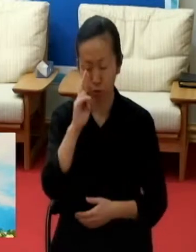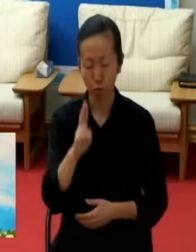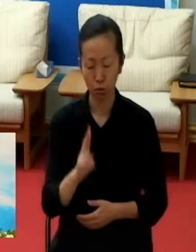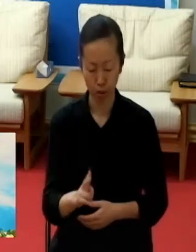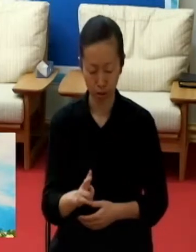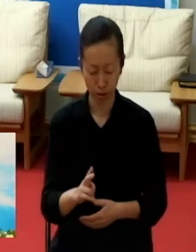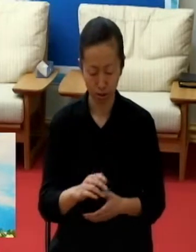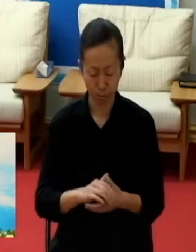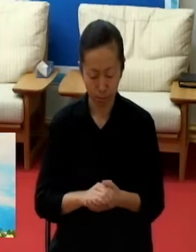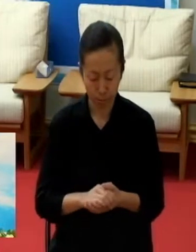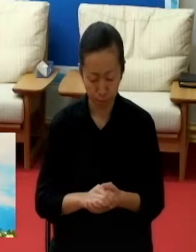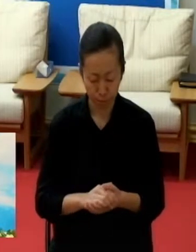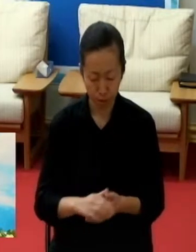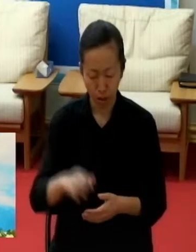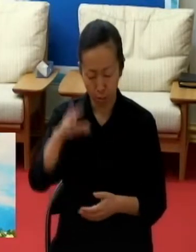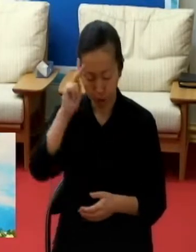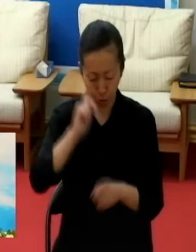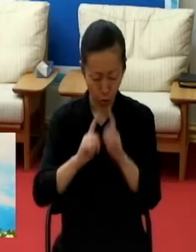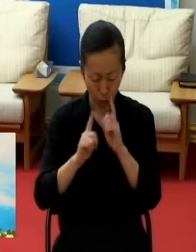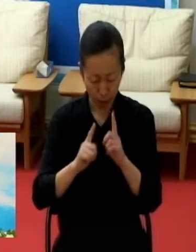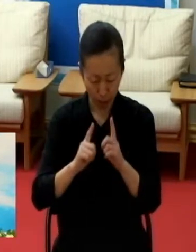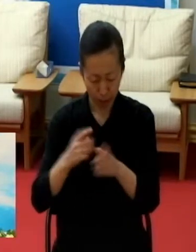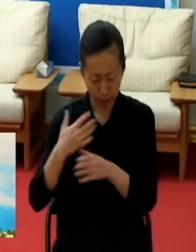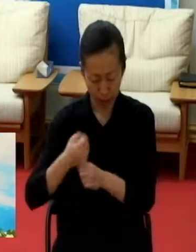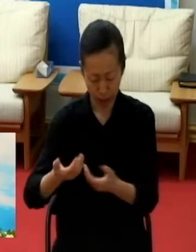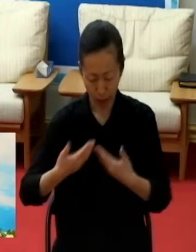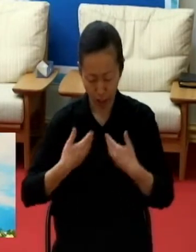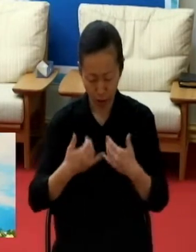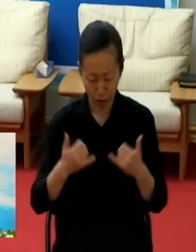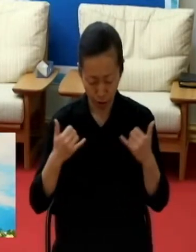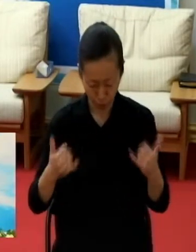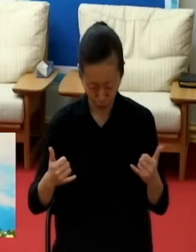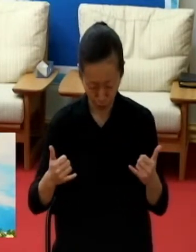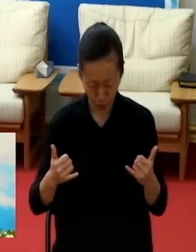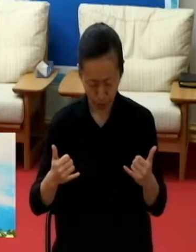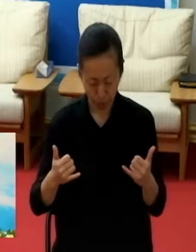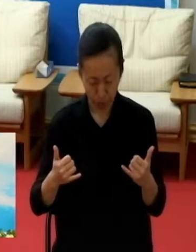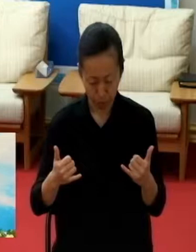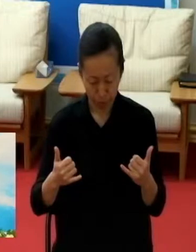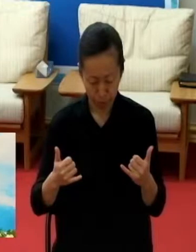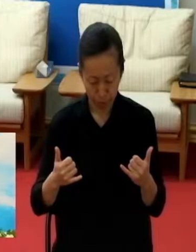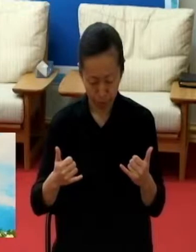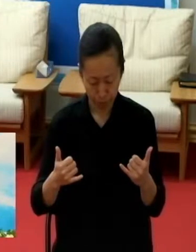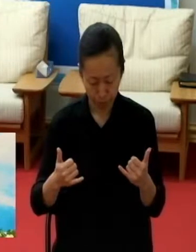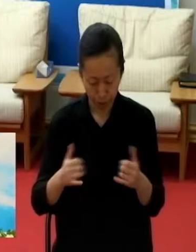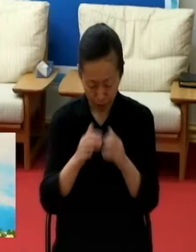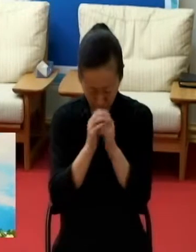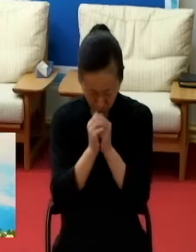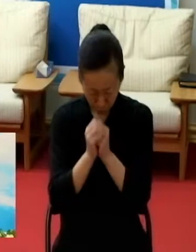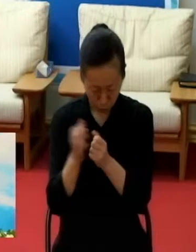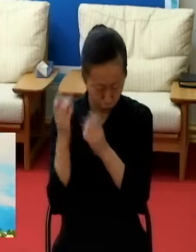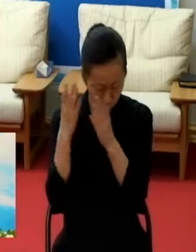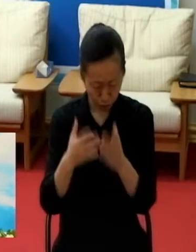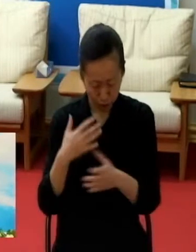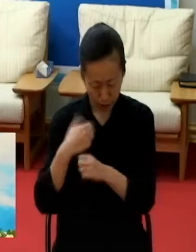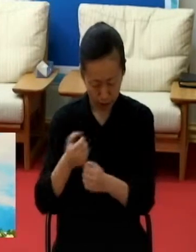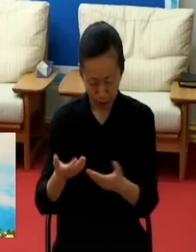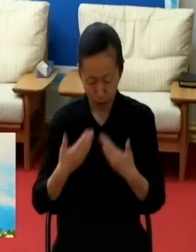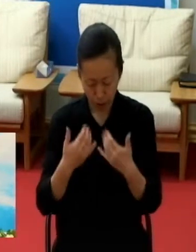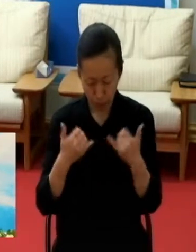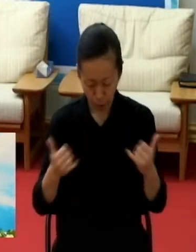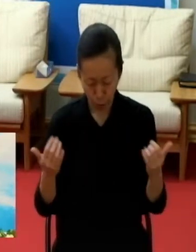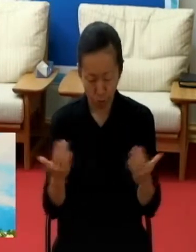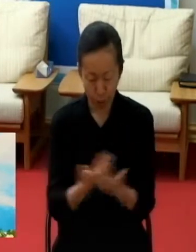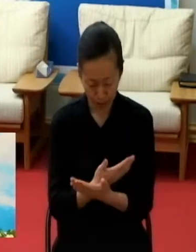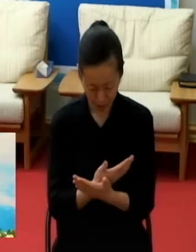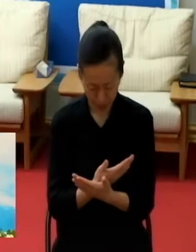말씀이 믿어지는 사람, 神の御言葉が信じられる人 기도의 축복이 믿어지는 사람 되게 하시고 祈りの祝福が信じられる人と